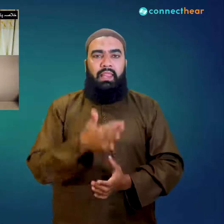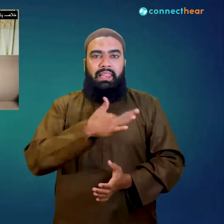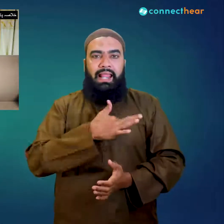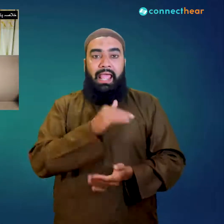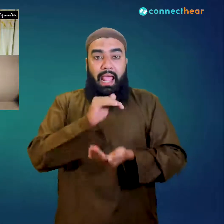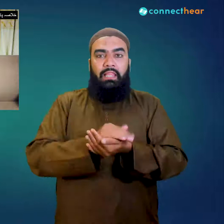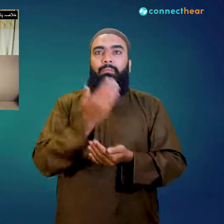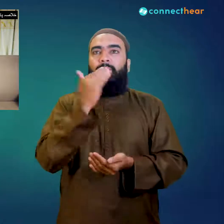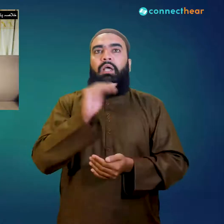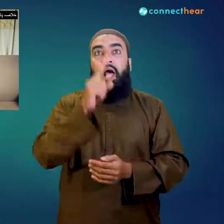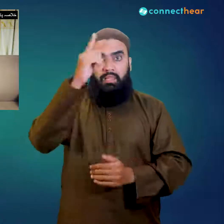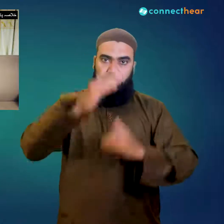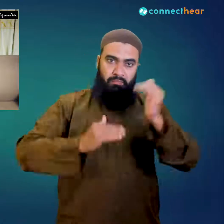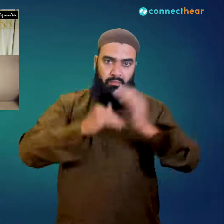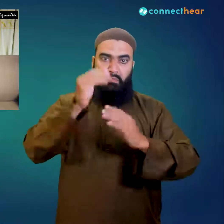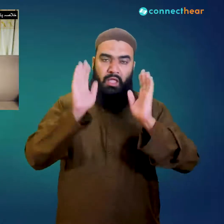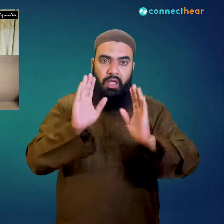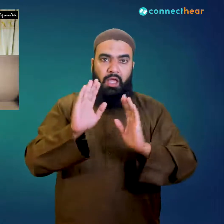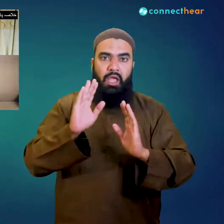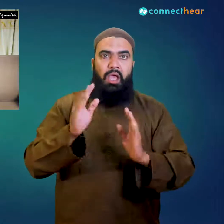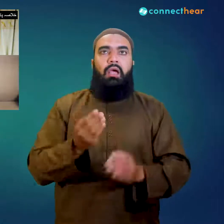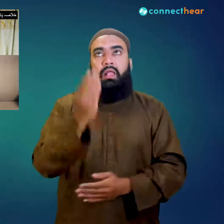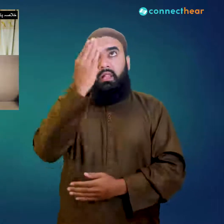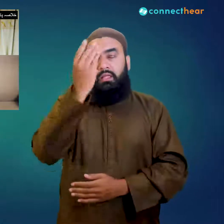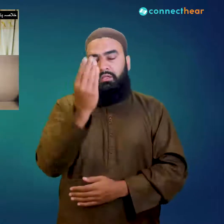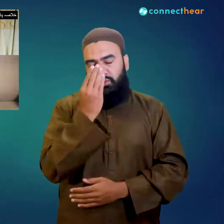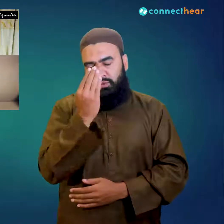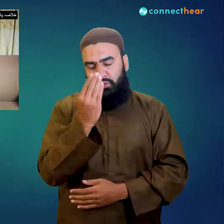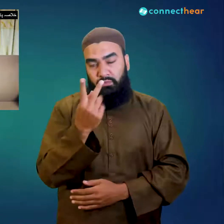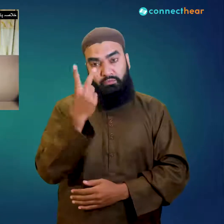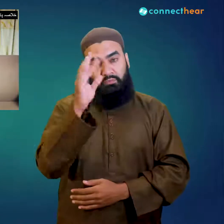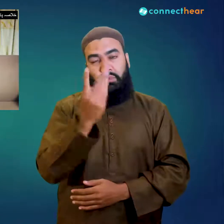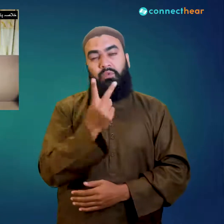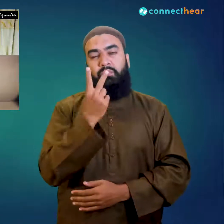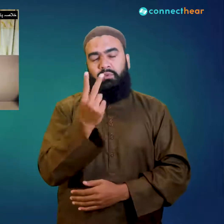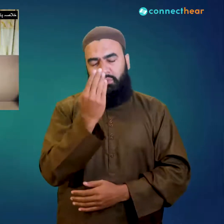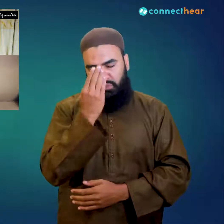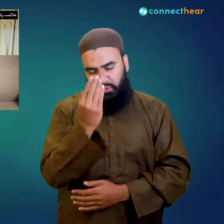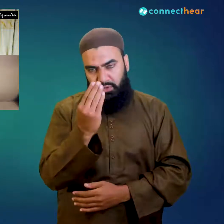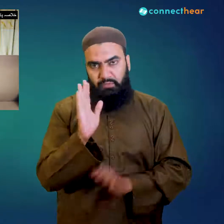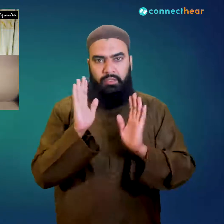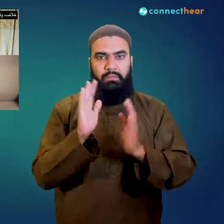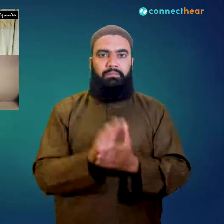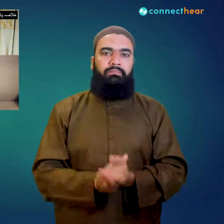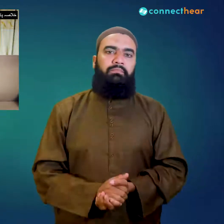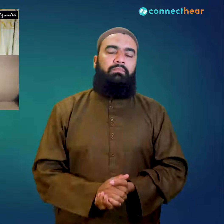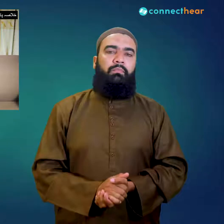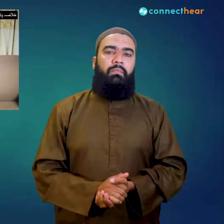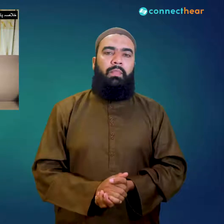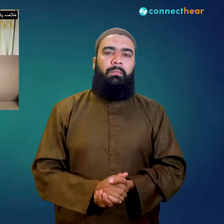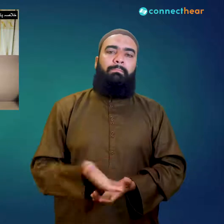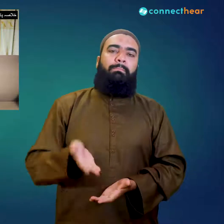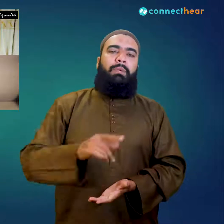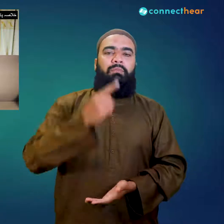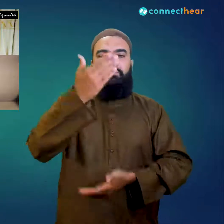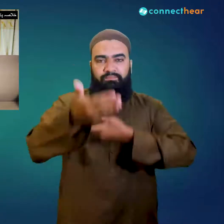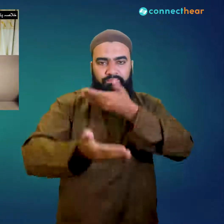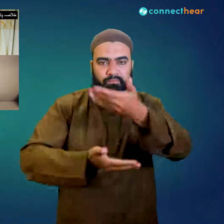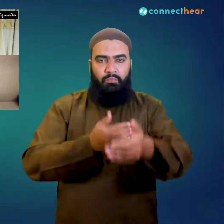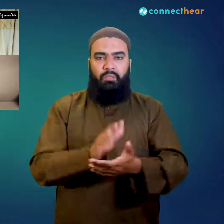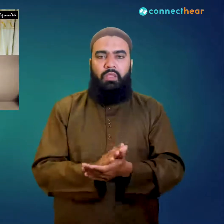فرمایا گیا کہ جو کفار ہیں، منافقین ہیں، یہ دنیا کی چیزوں اور جو باطل چیزیں ہیں